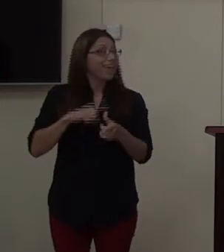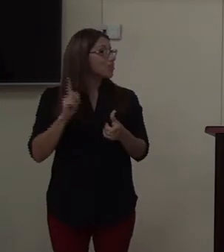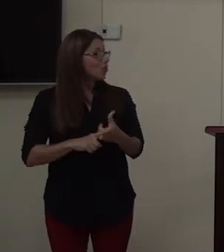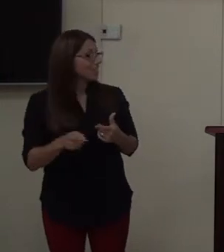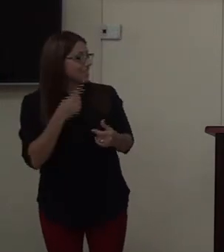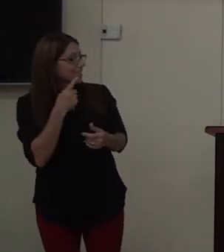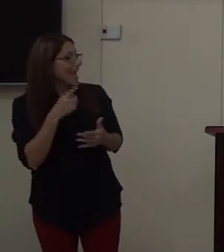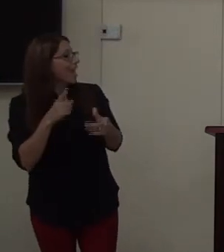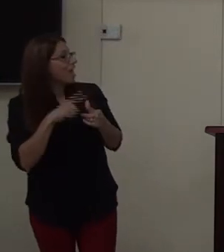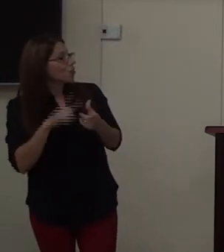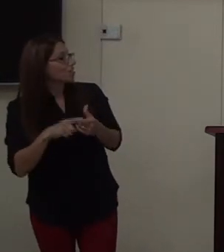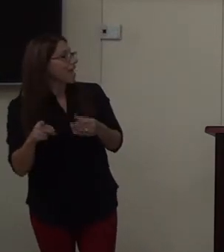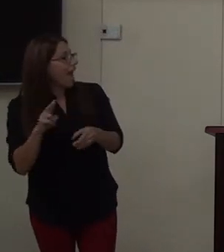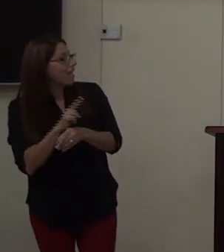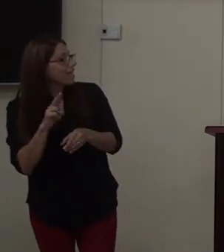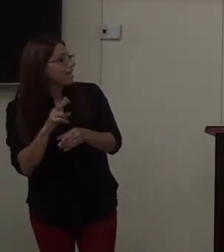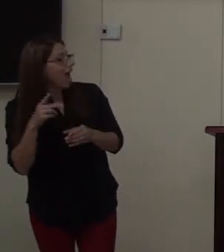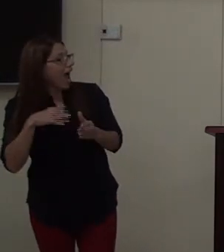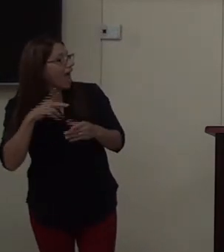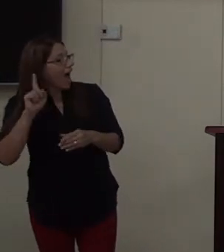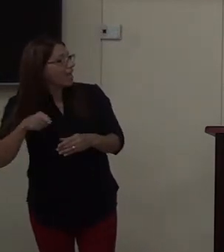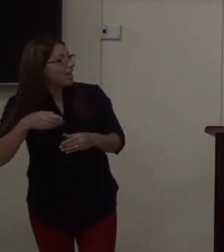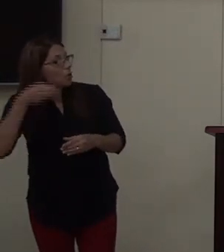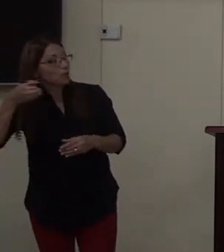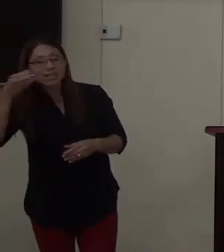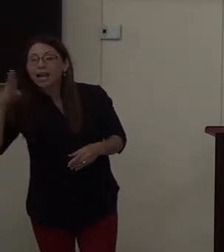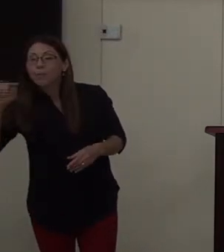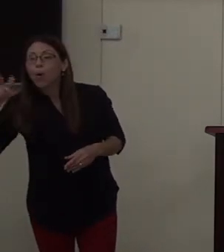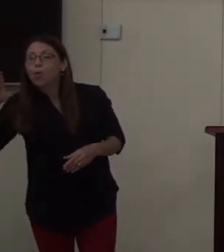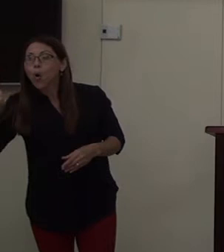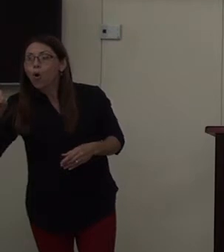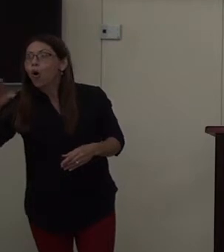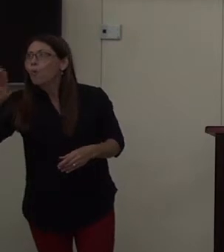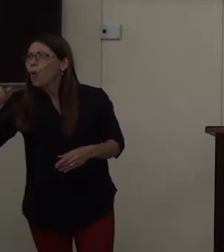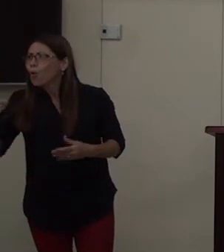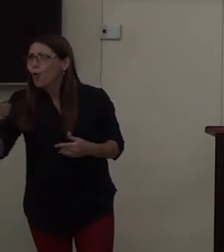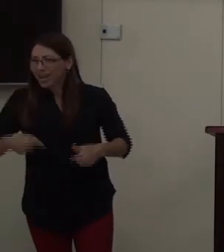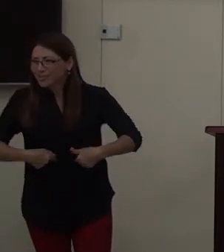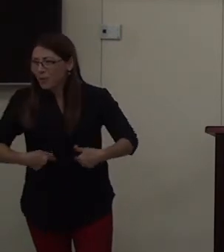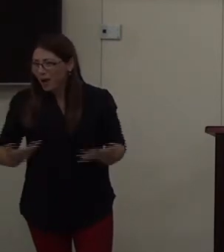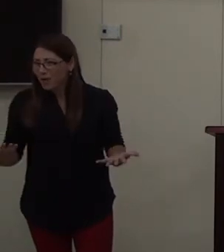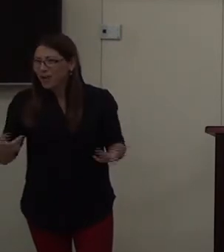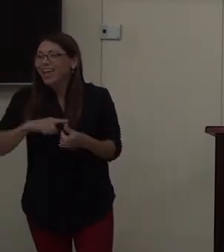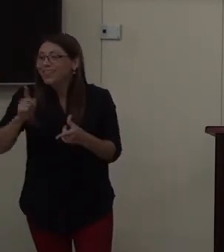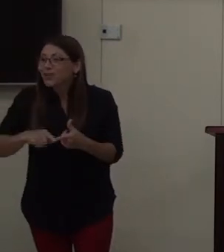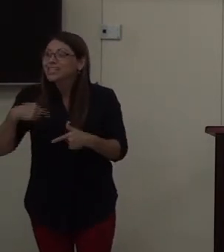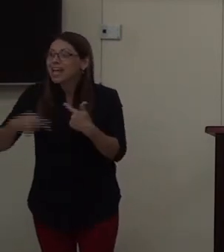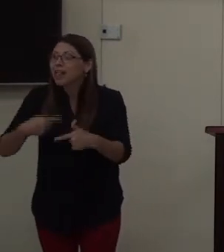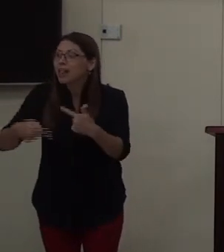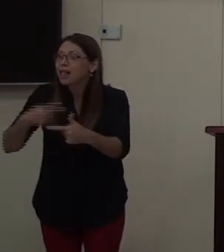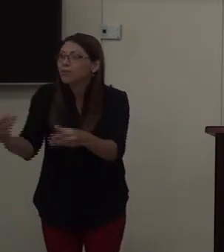estómago. Cada vez, eso sí es interesante, ¿verdad? Conforme va haciendo, va avanzando el proceso, van incorporando más